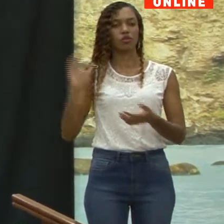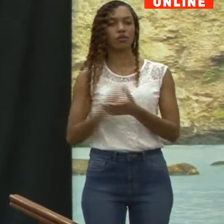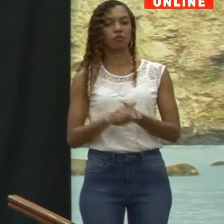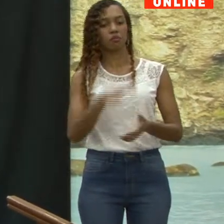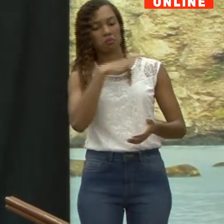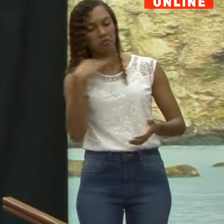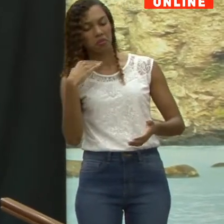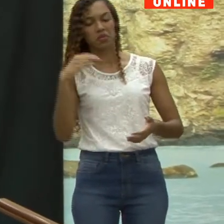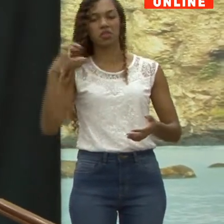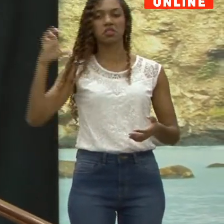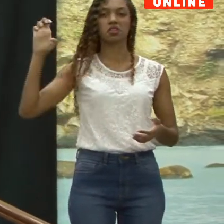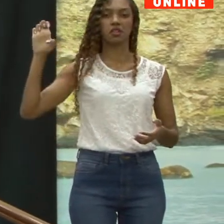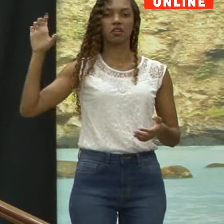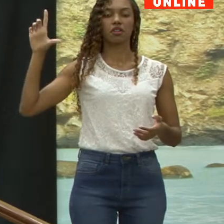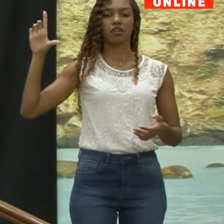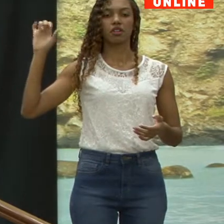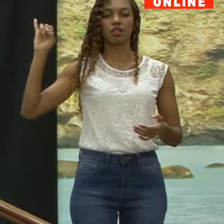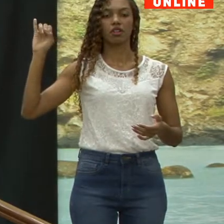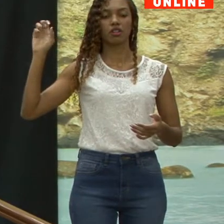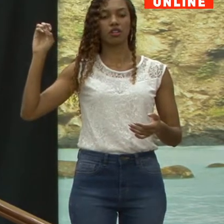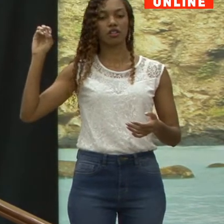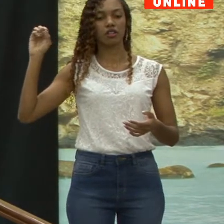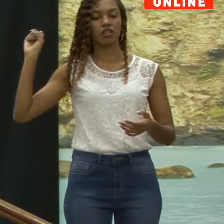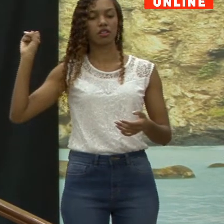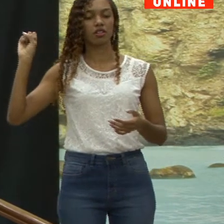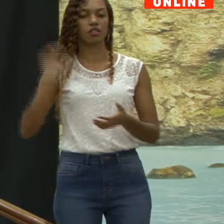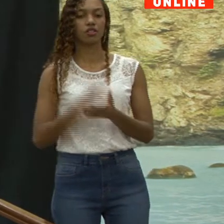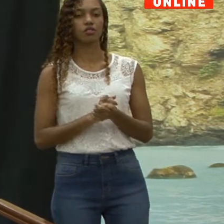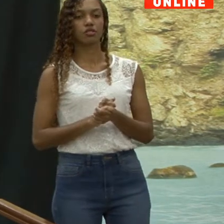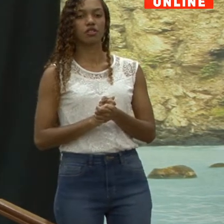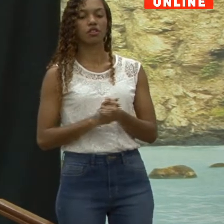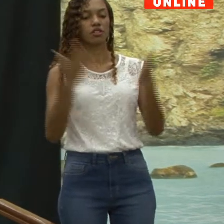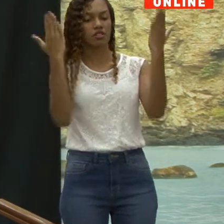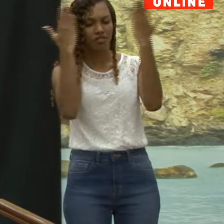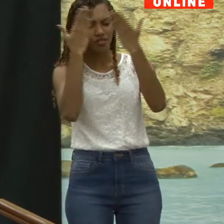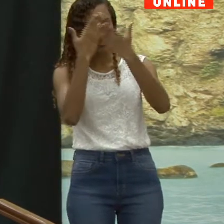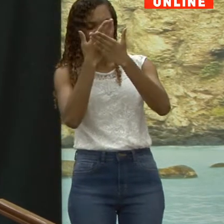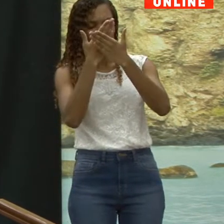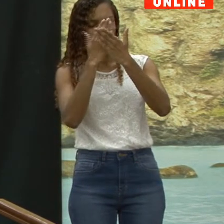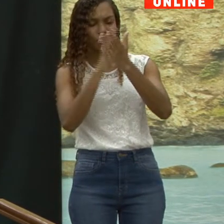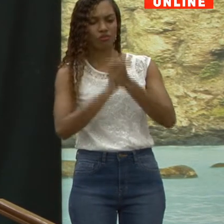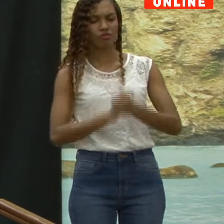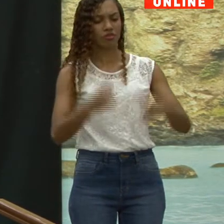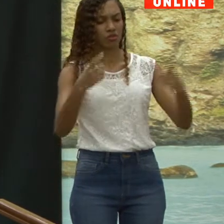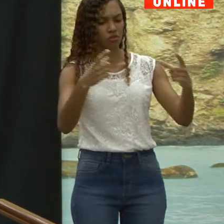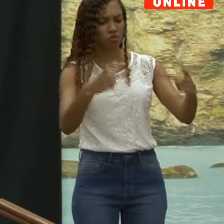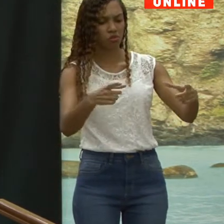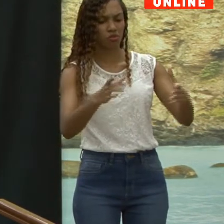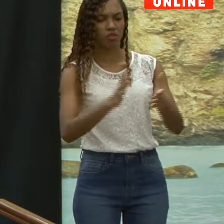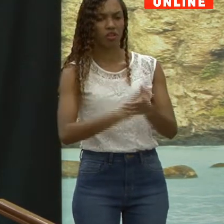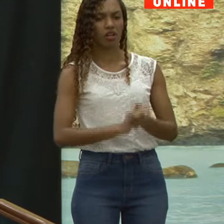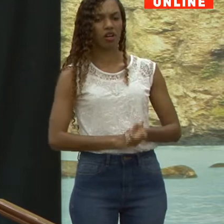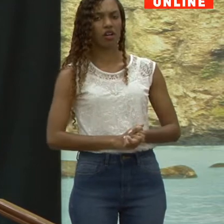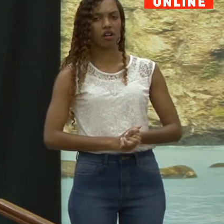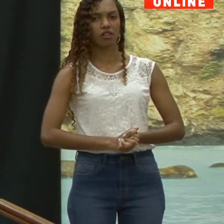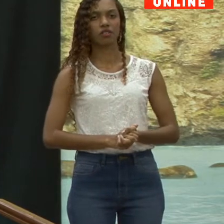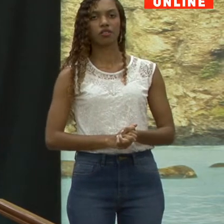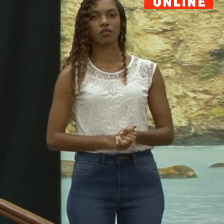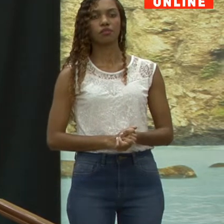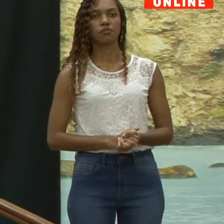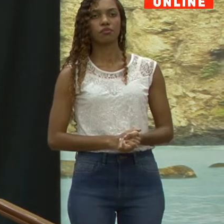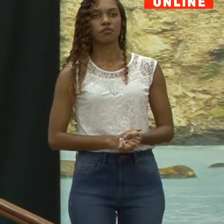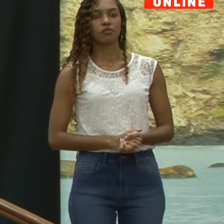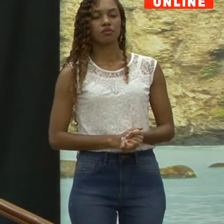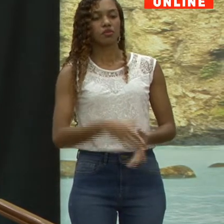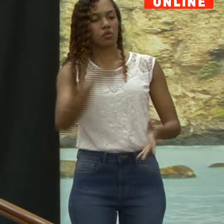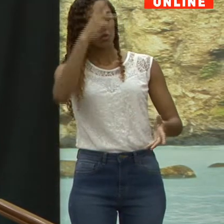Elias se esconder em um lugar que eu creio que seria o último lugar que uma pessoa, ao